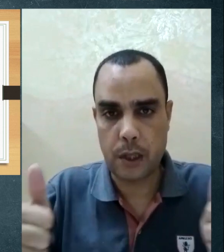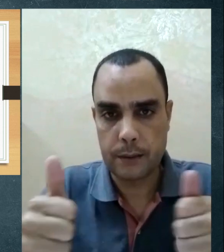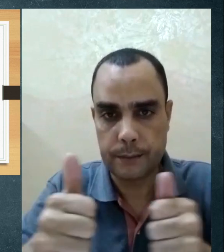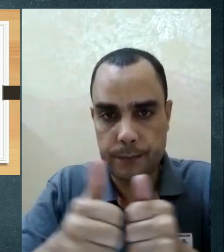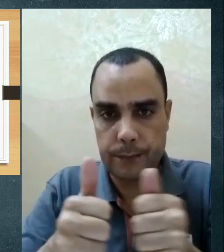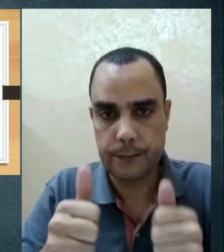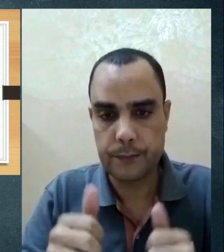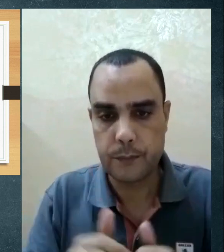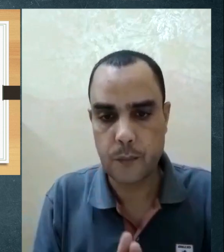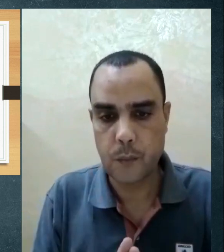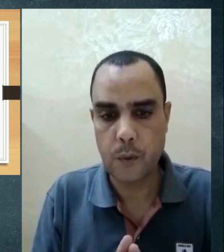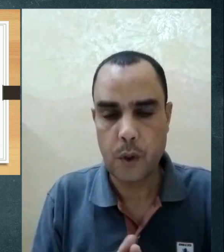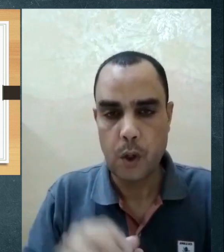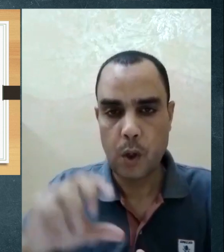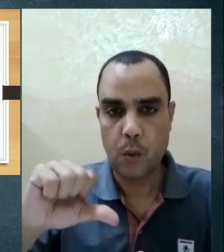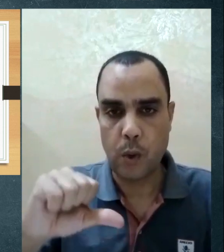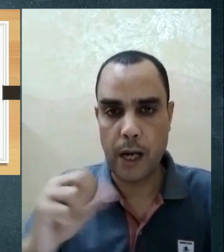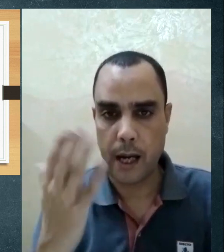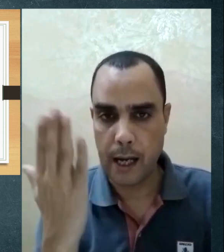الأسرة